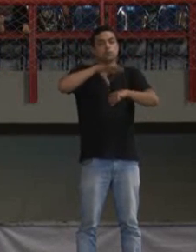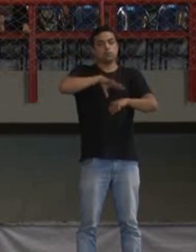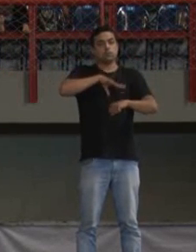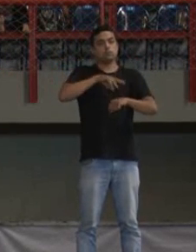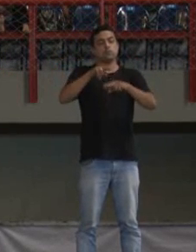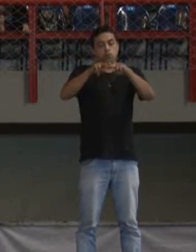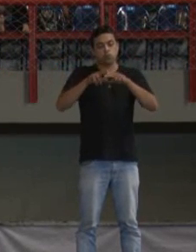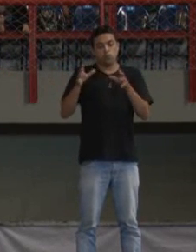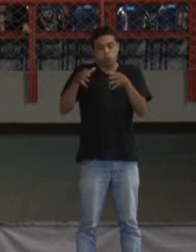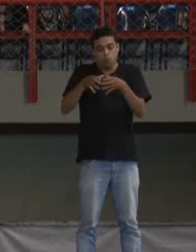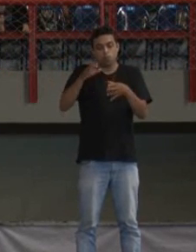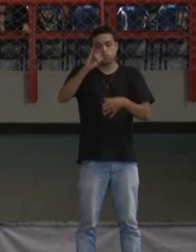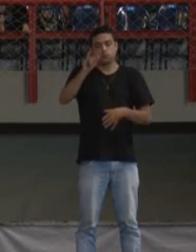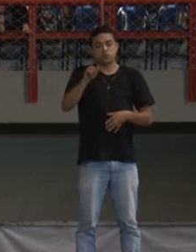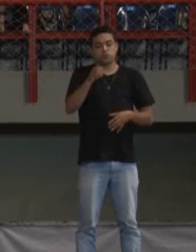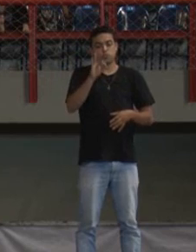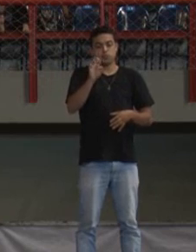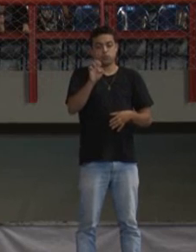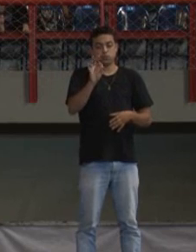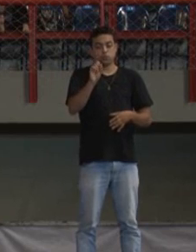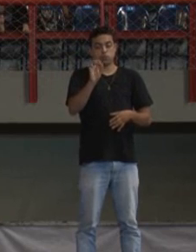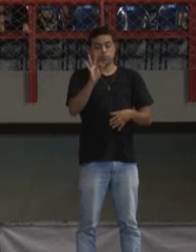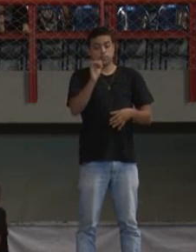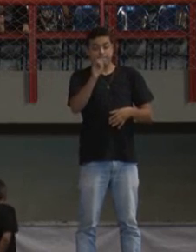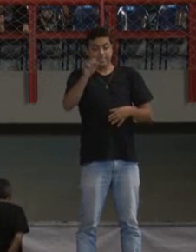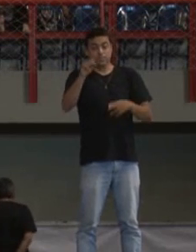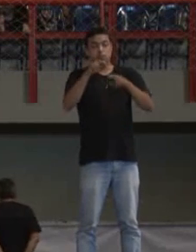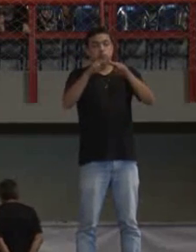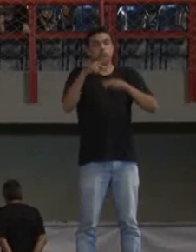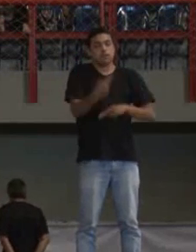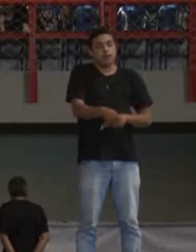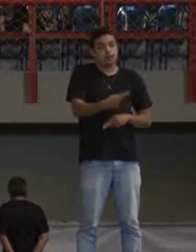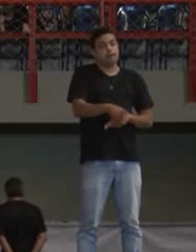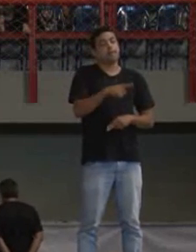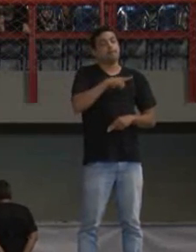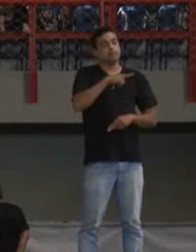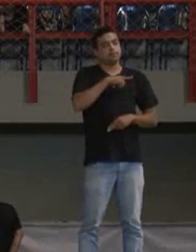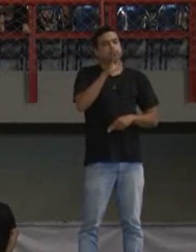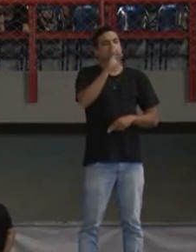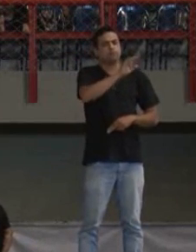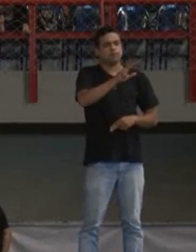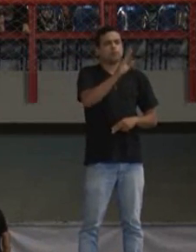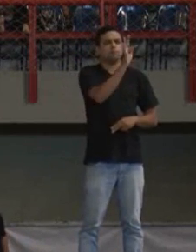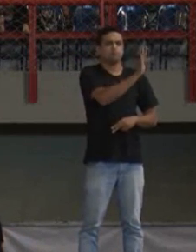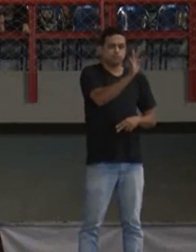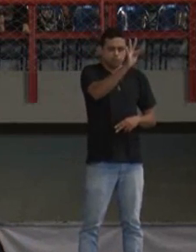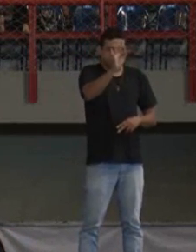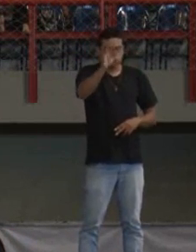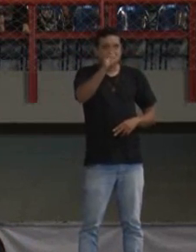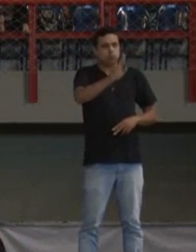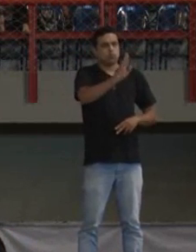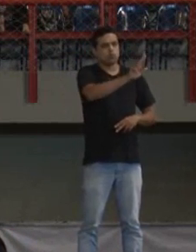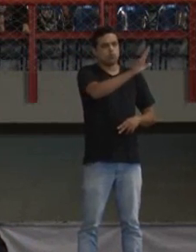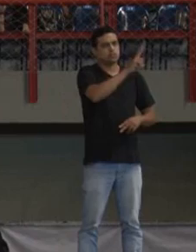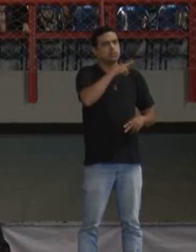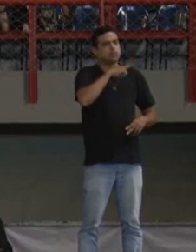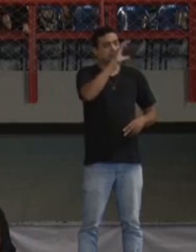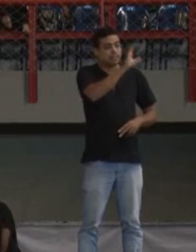Os jesuítas. Inclusive o Brasil ainda hoje tem muitas universidades católicas jesuítas,